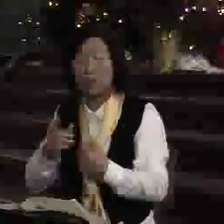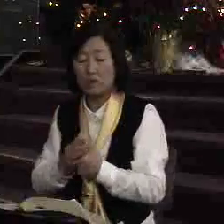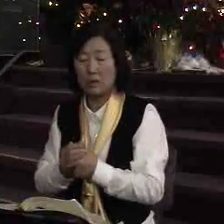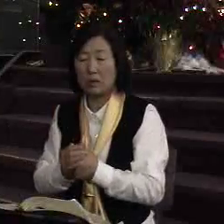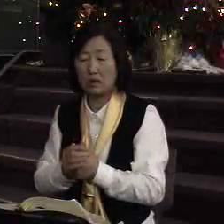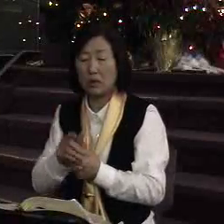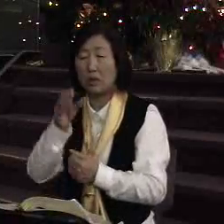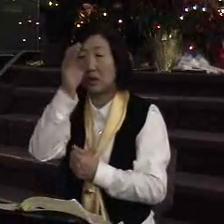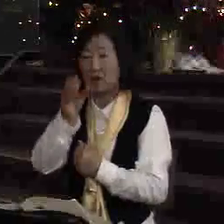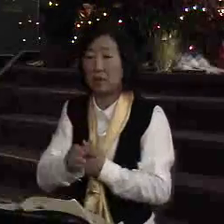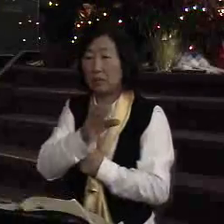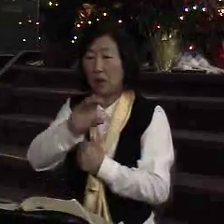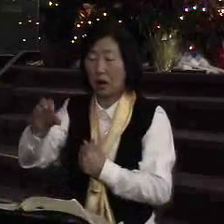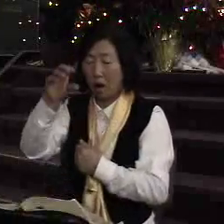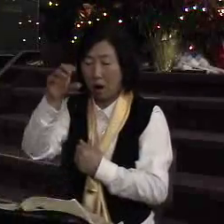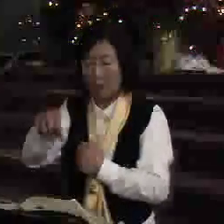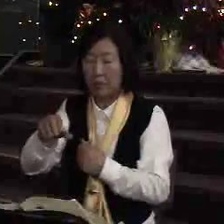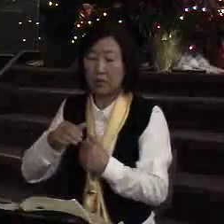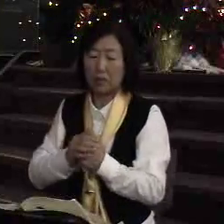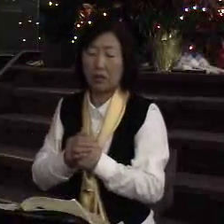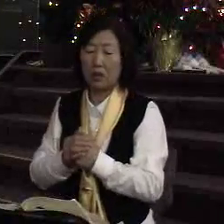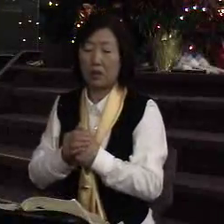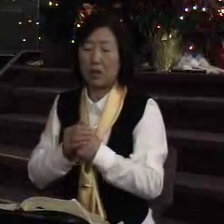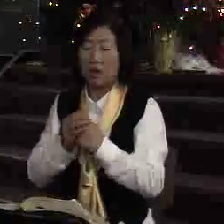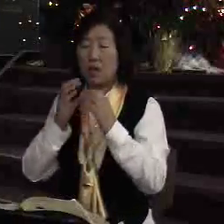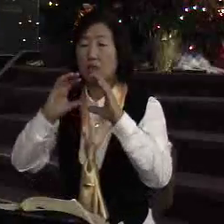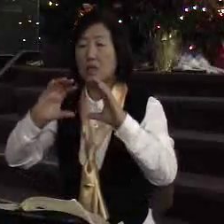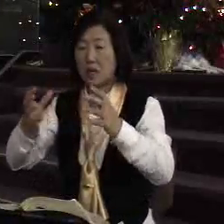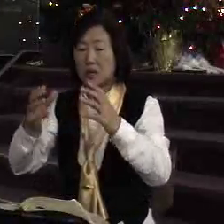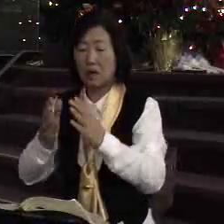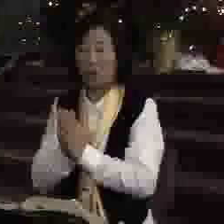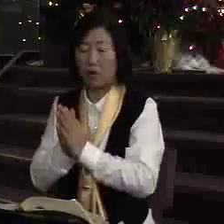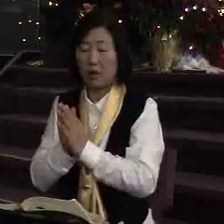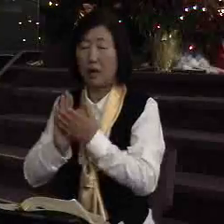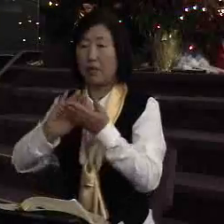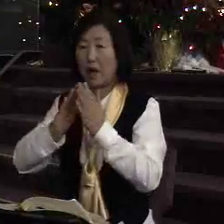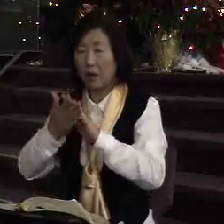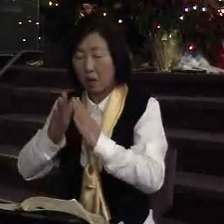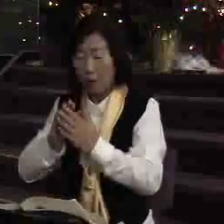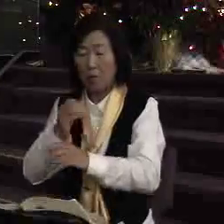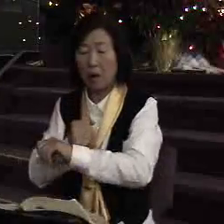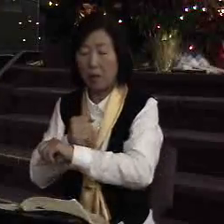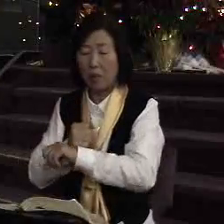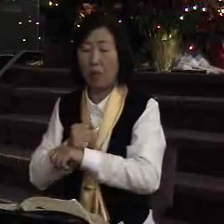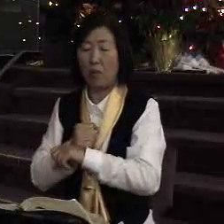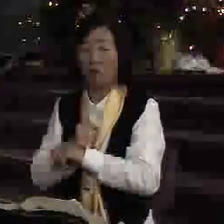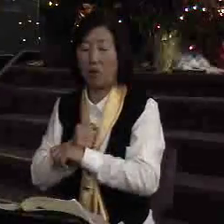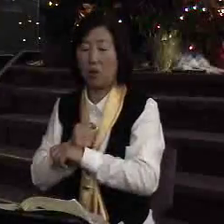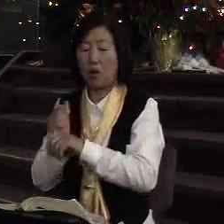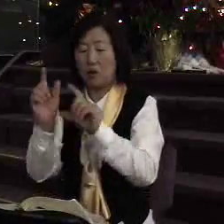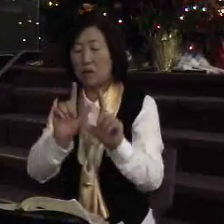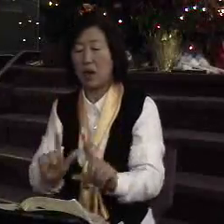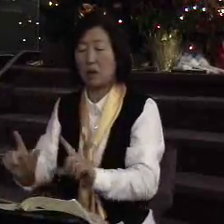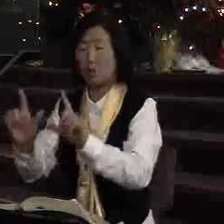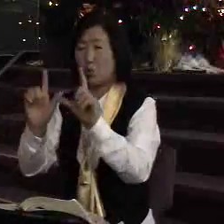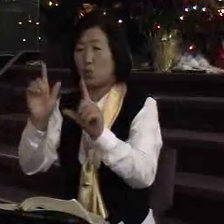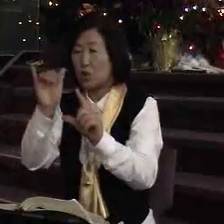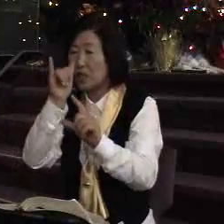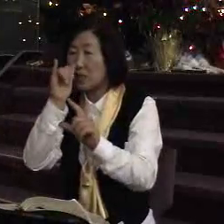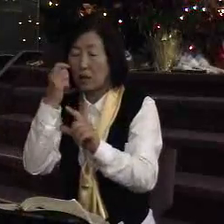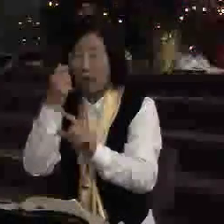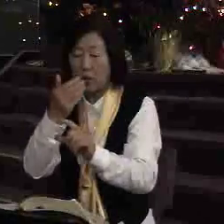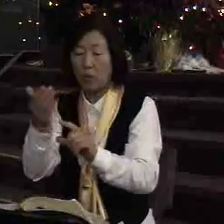어찌 그 십자가 앞에서 세상과 타협하며 살 수 있을까요?